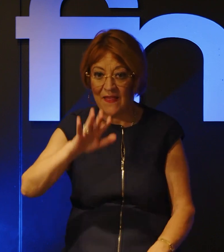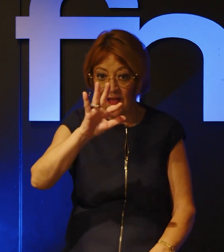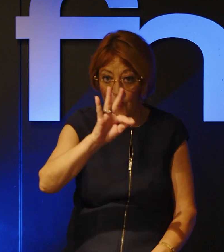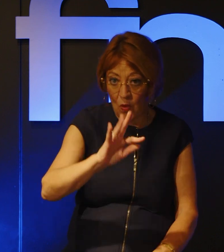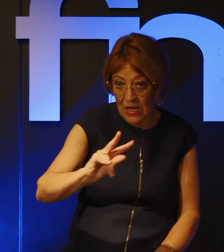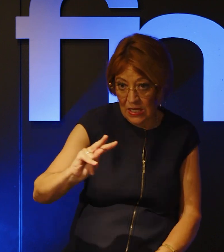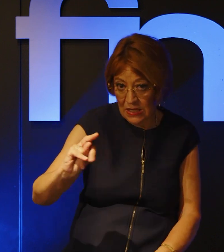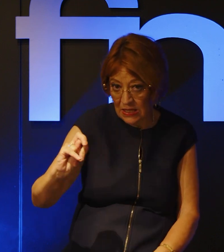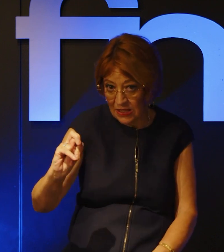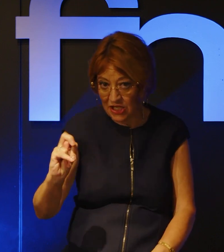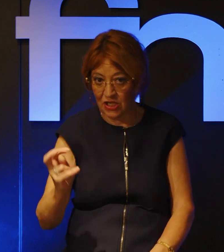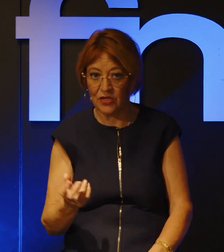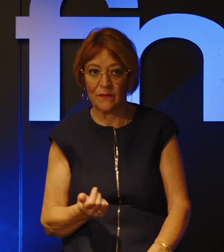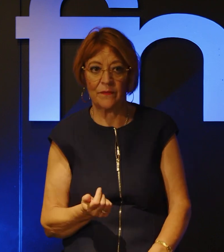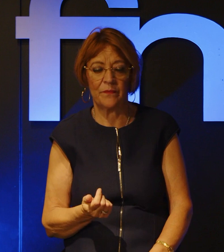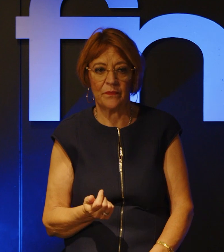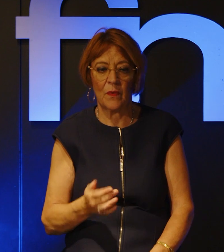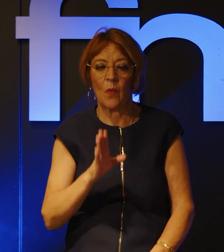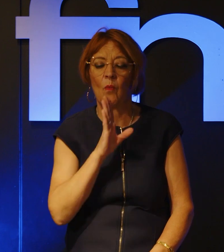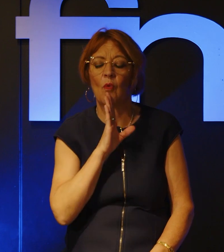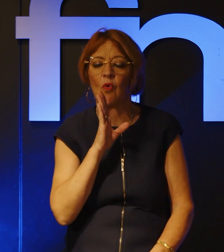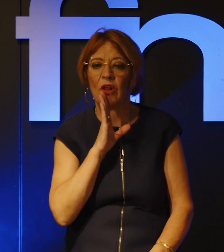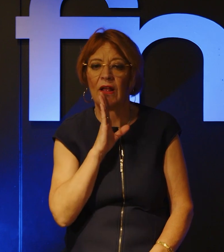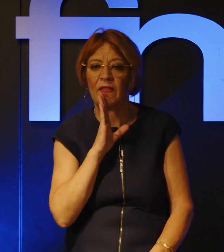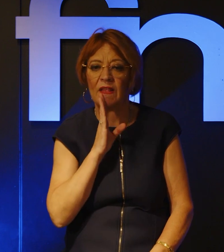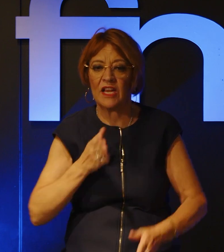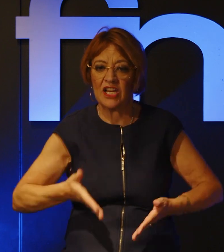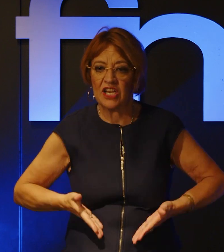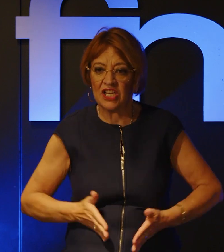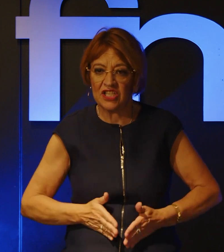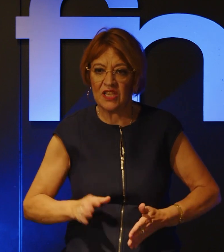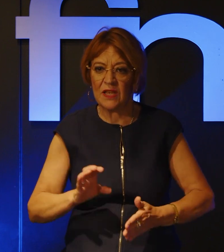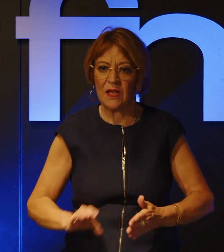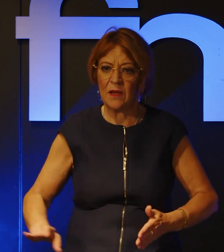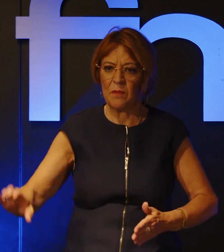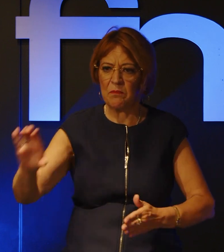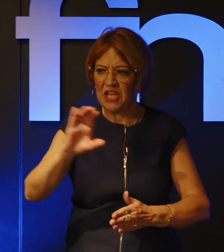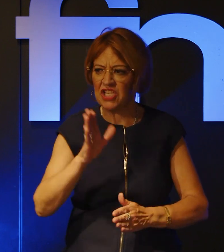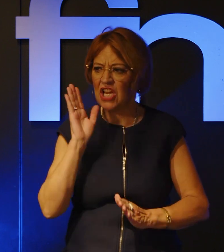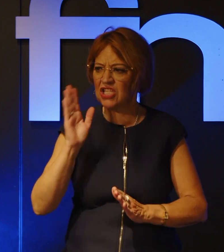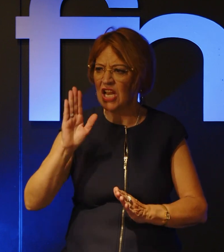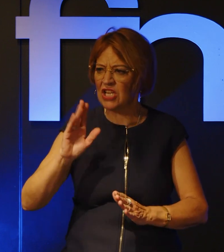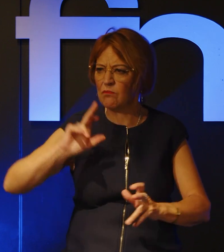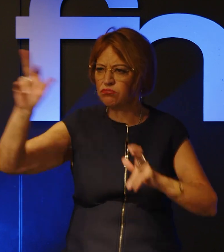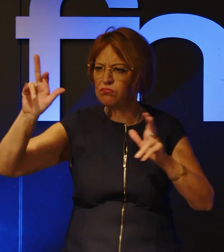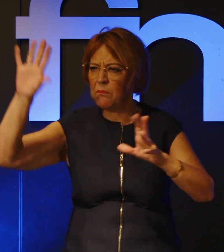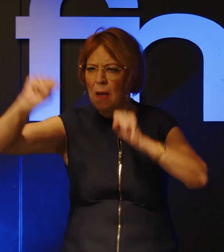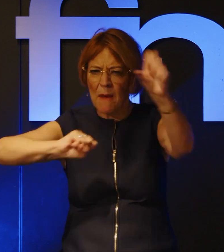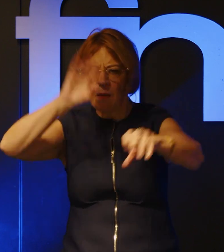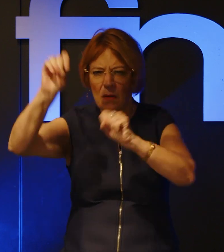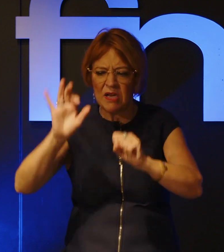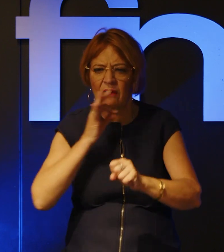anos hum residente e nascida num país colonizador eh e educada